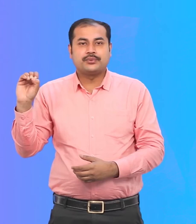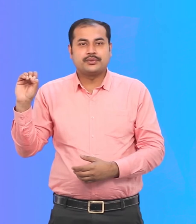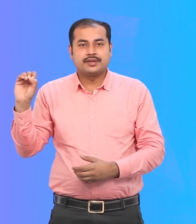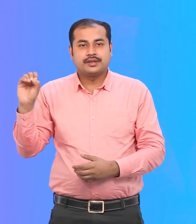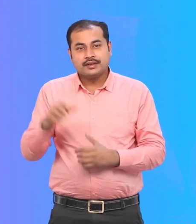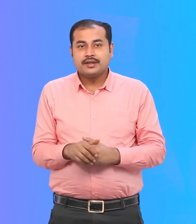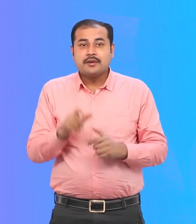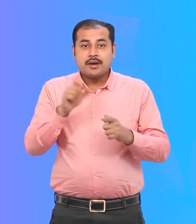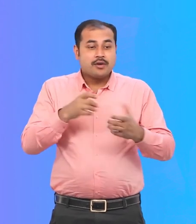है